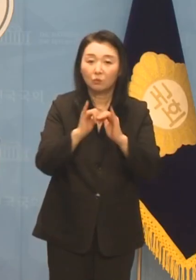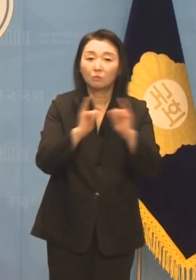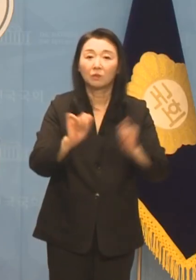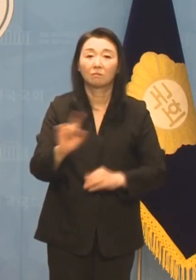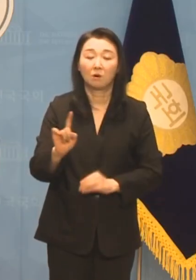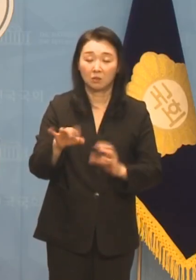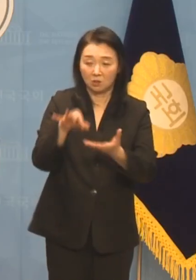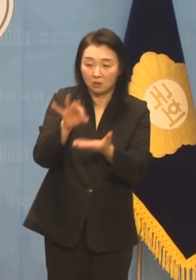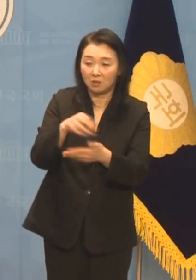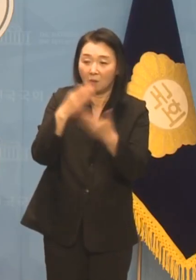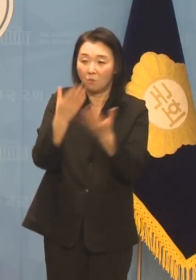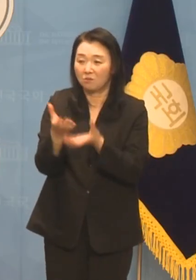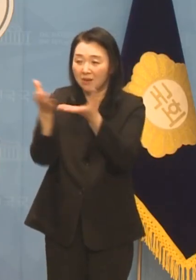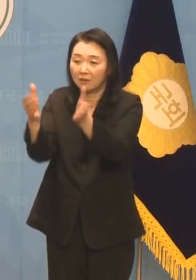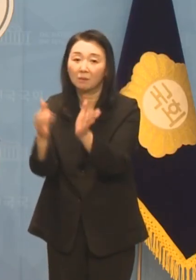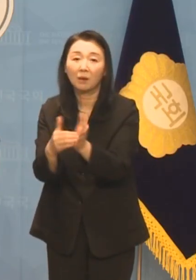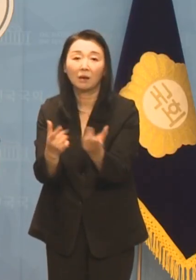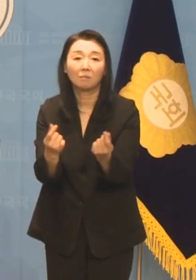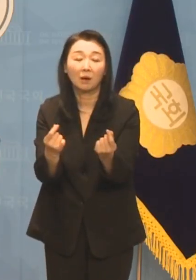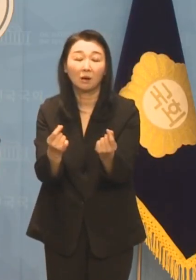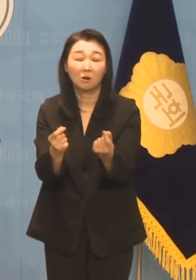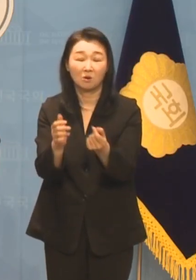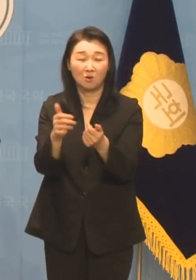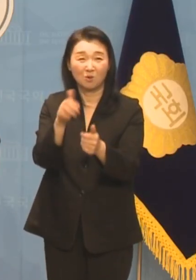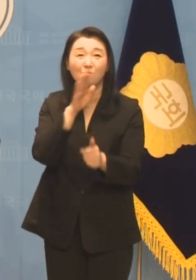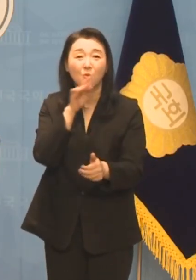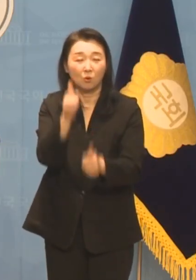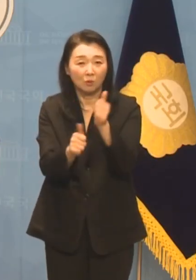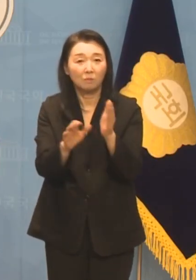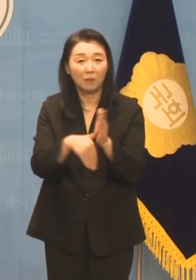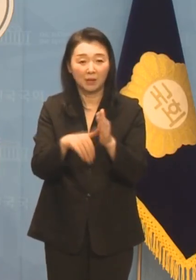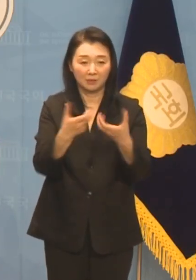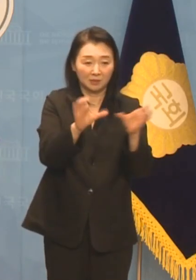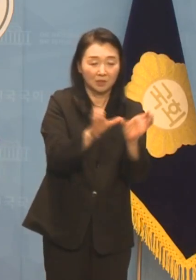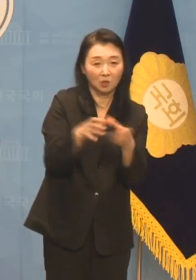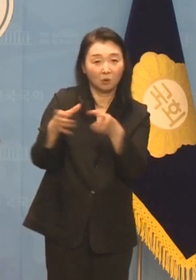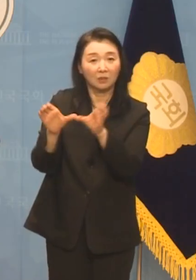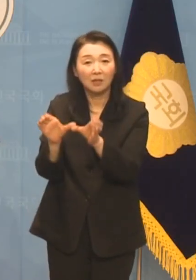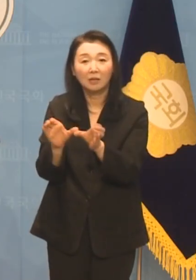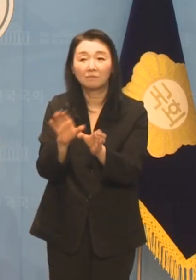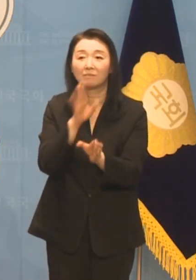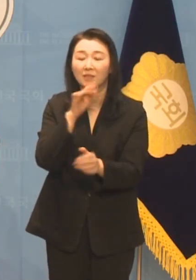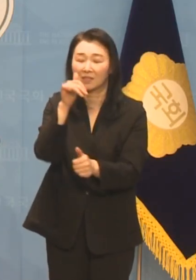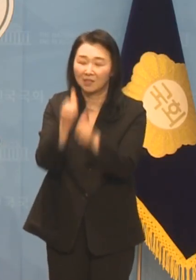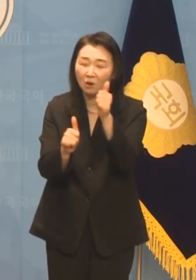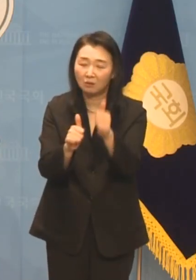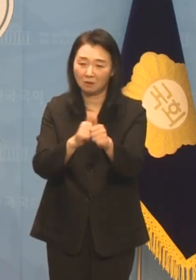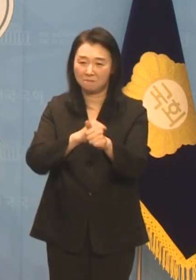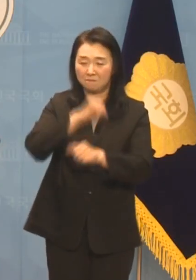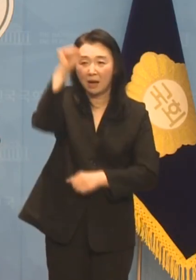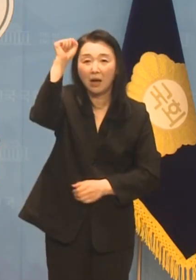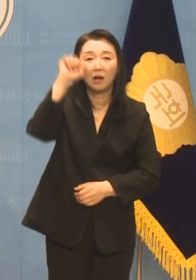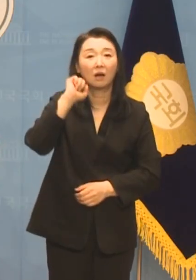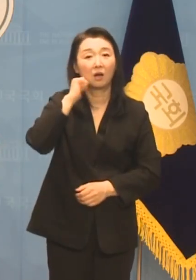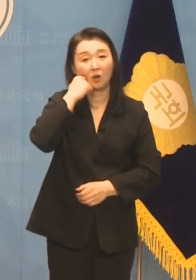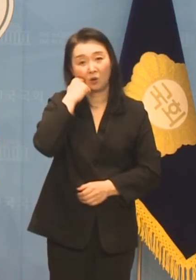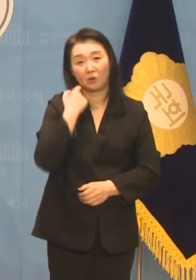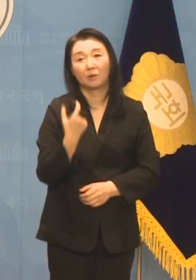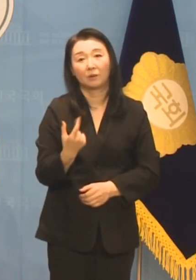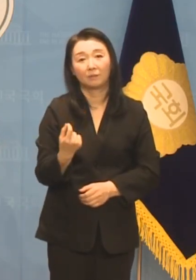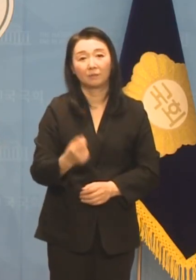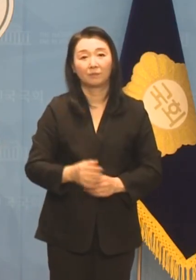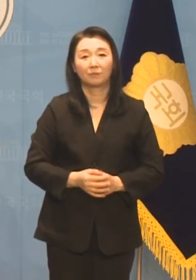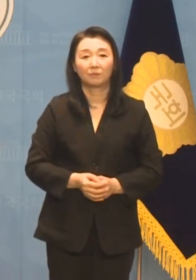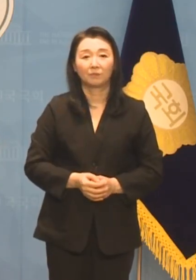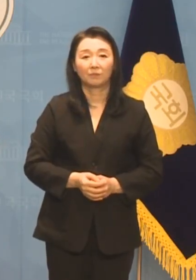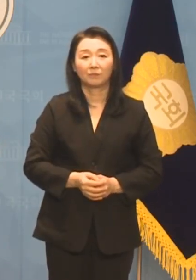전 재산을 다 갖다 바쳐도 본선은커녕 각 정당의 경선 문턱조차 넘지 못한다는 것